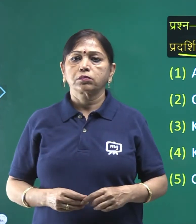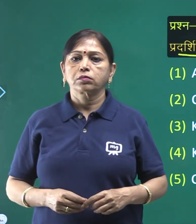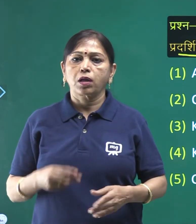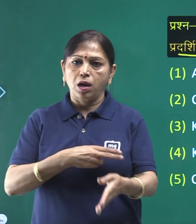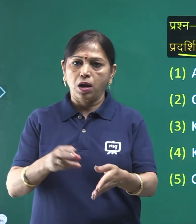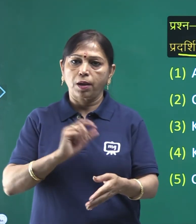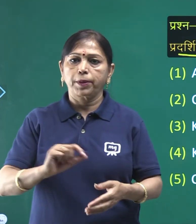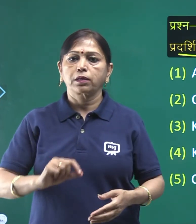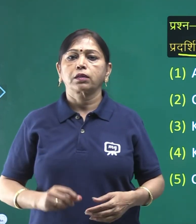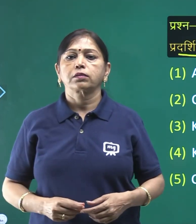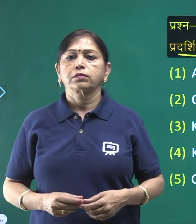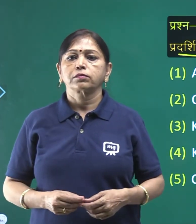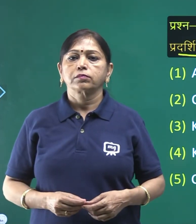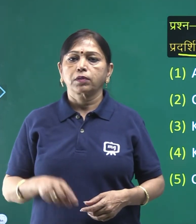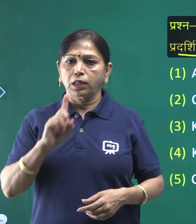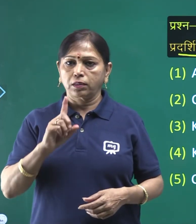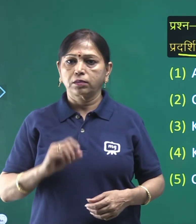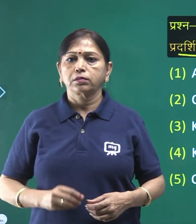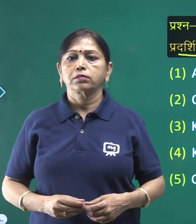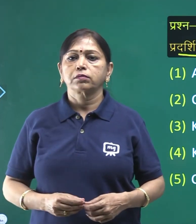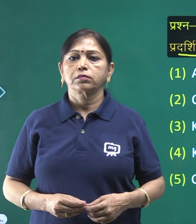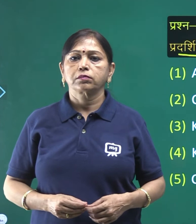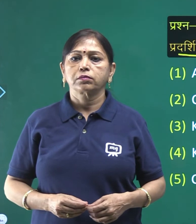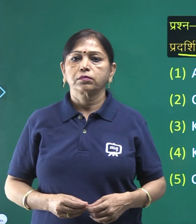नाम लिखिए। 1,